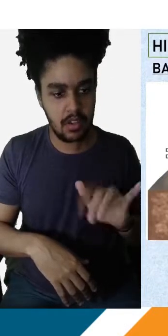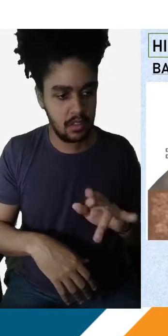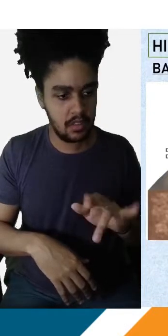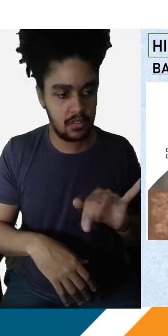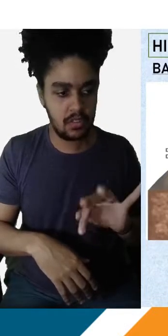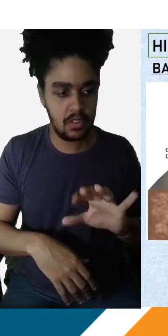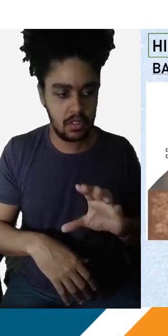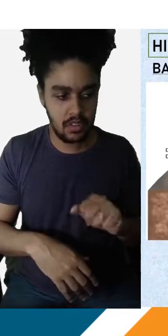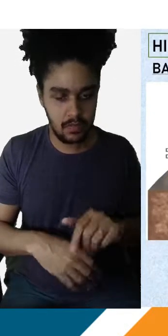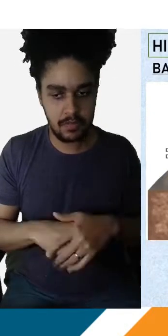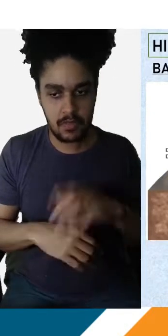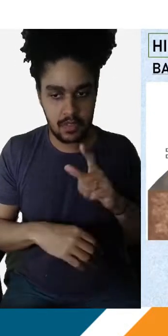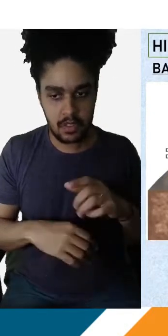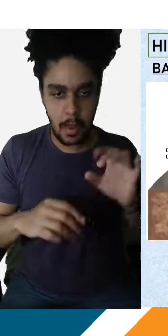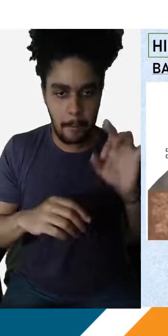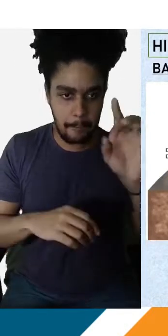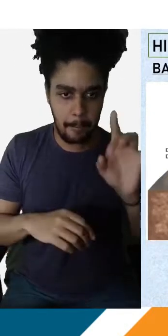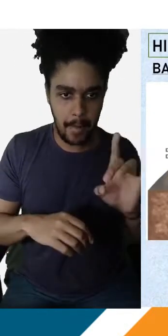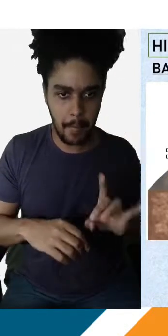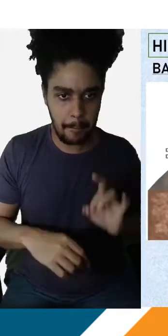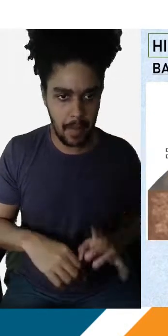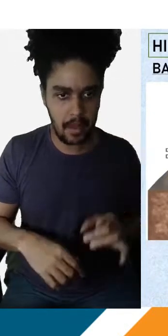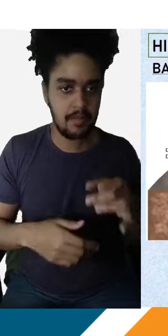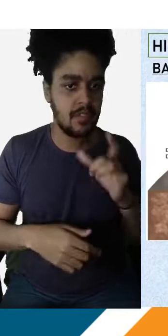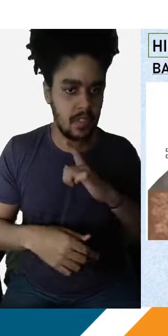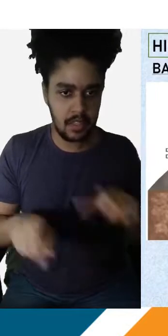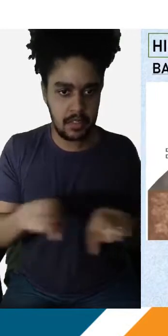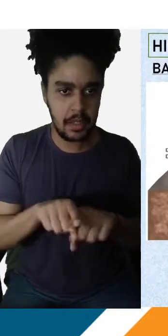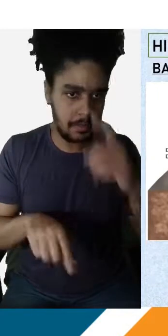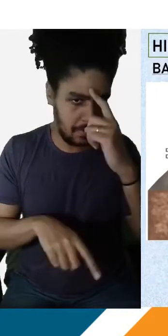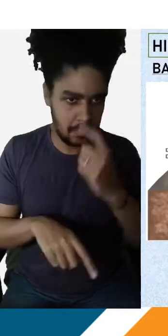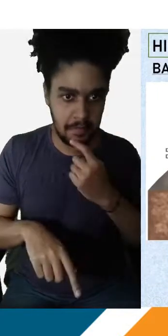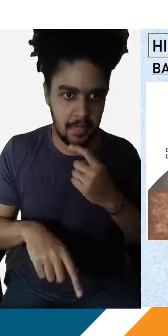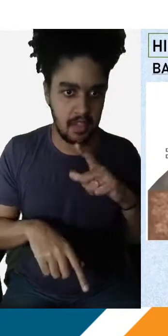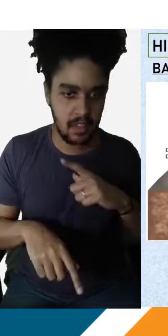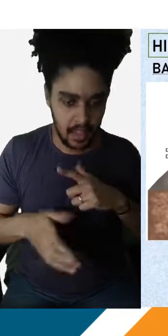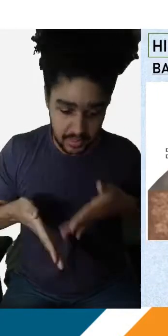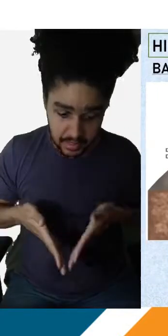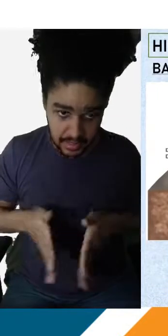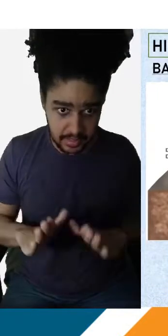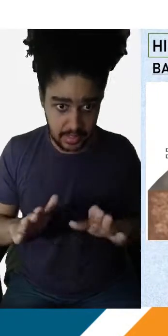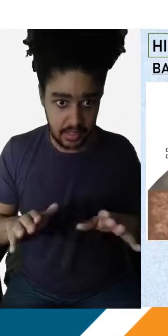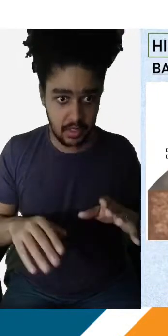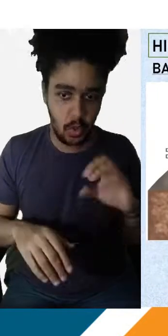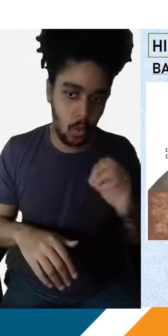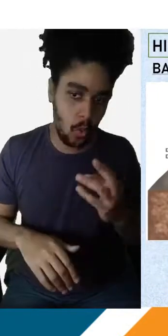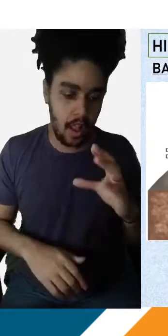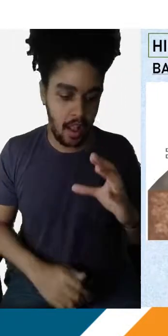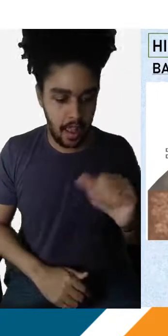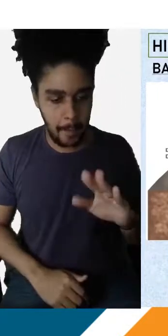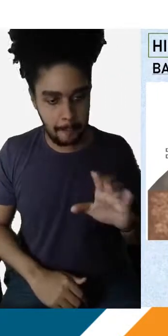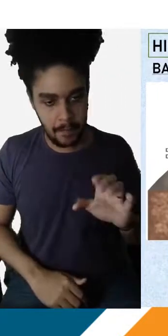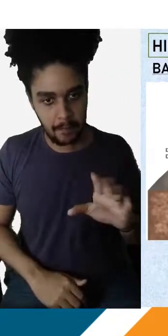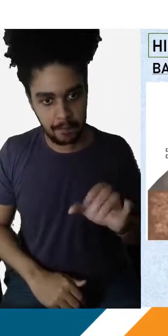Além desses elementos, nós podemos perceber aqui na imagem, ó, aqui em cima, a nascente ou cabeceira de um rio, que é